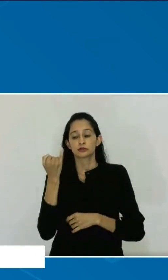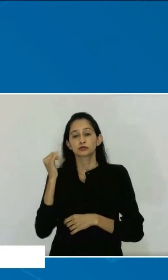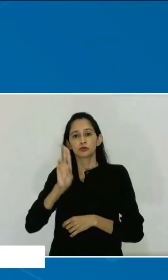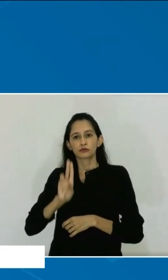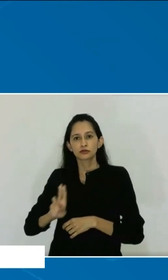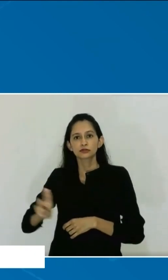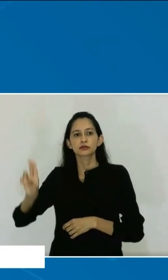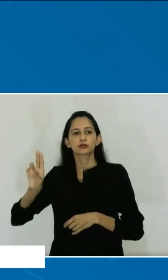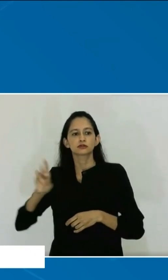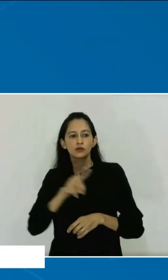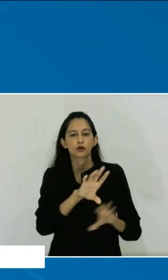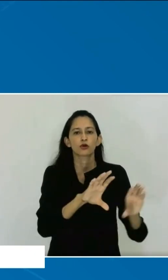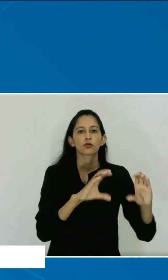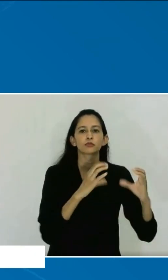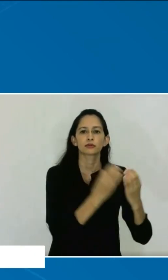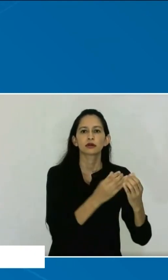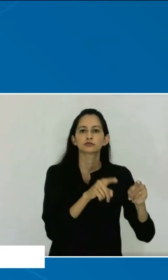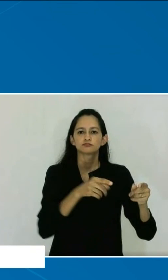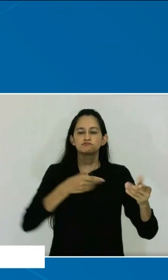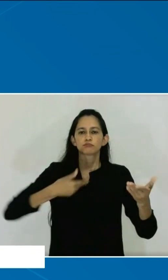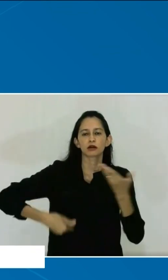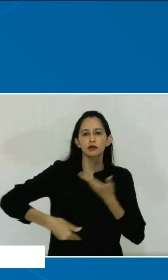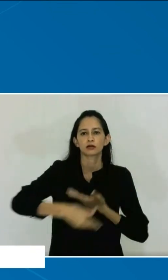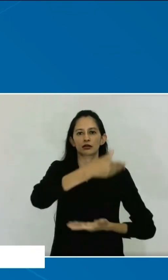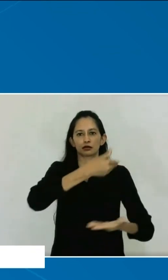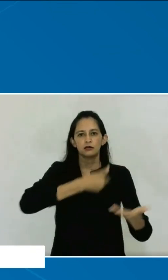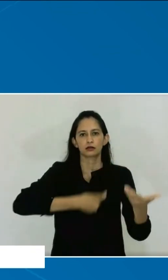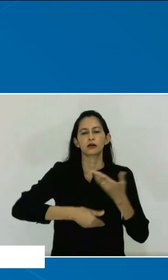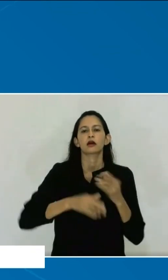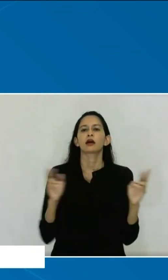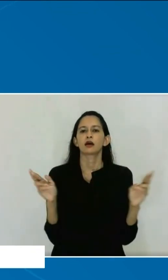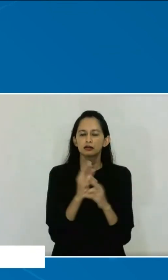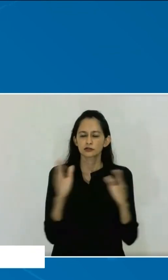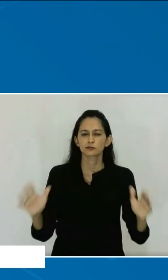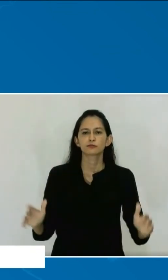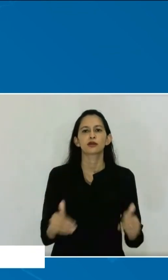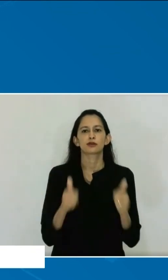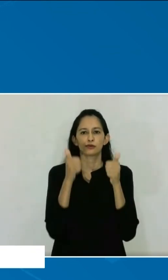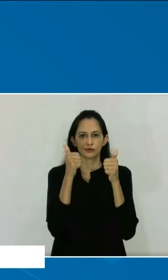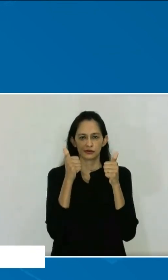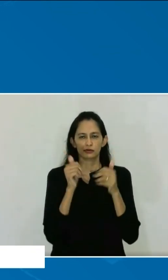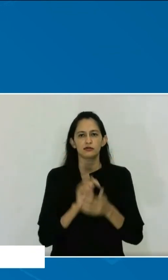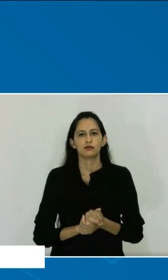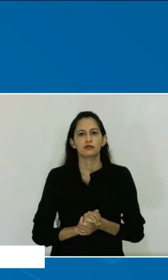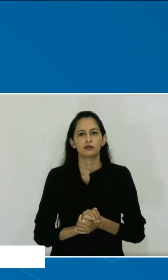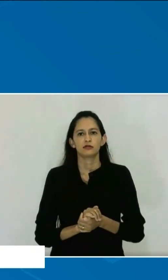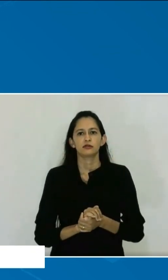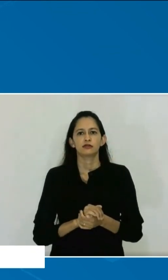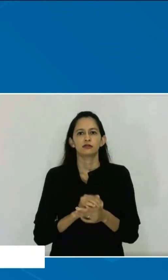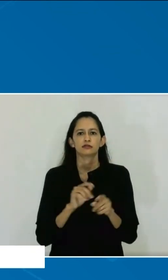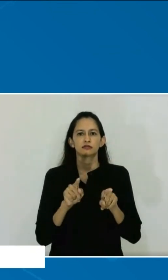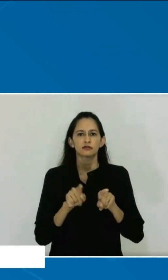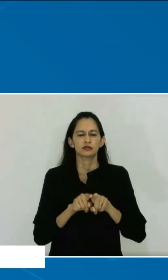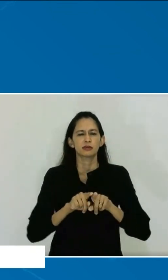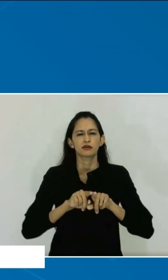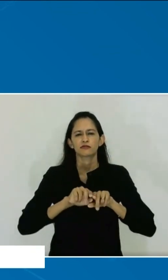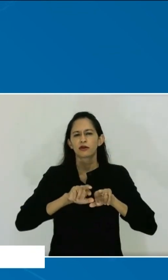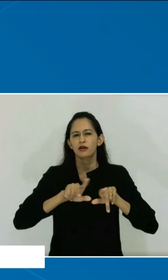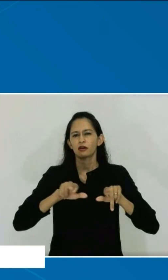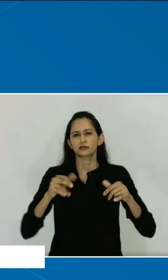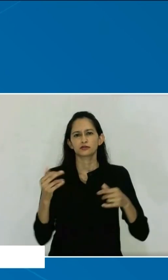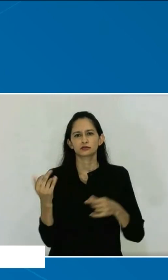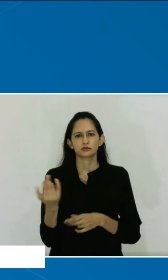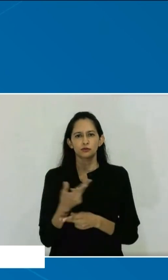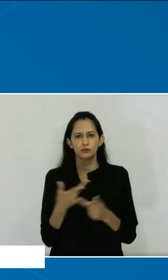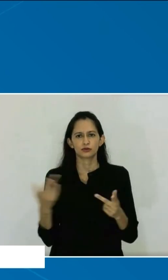a comunidade, as relações são completamente diferentes. Elas ultrapassam, inclusive, as questões ideológicas e tudo mais que estão muito